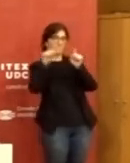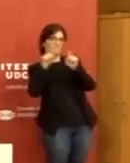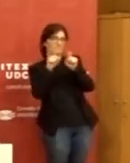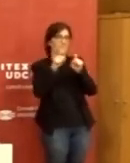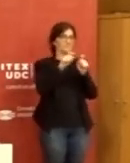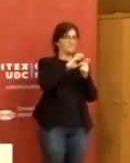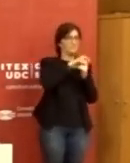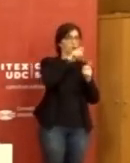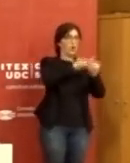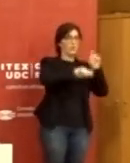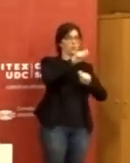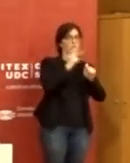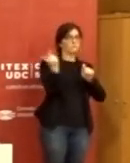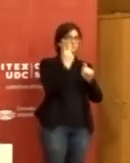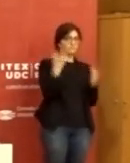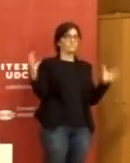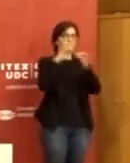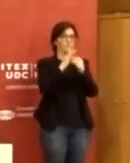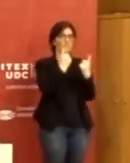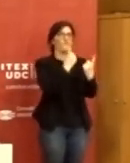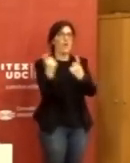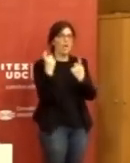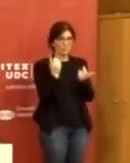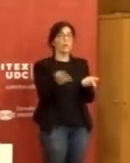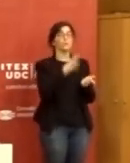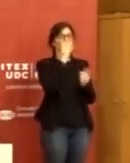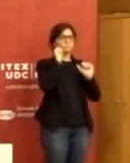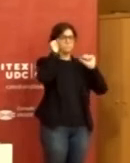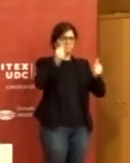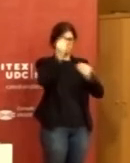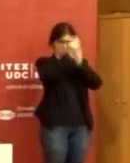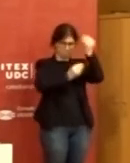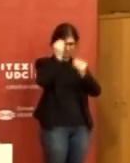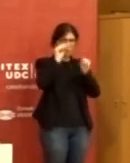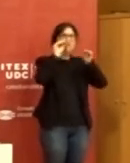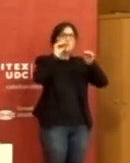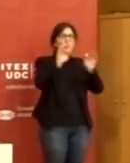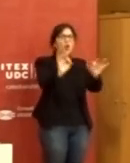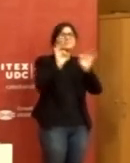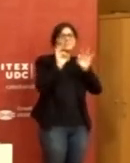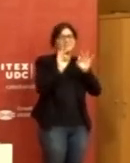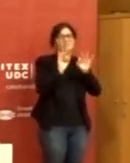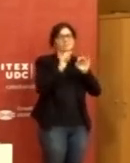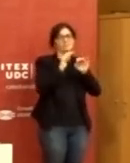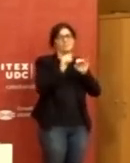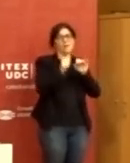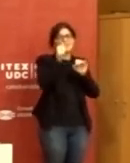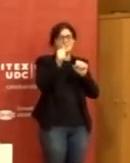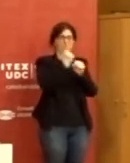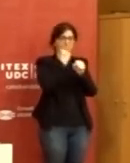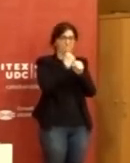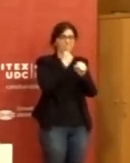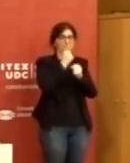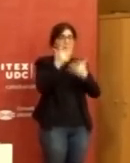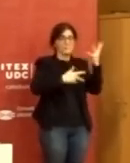Y desarrollamos una formación específicamente para trabajos administrativos dentro